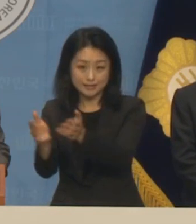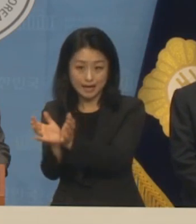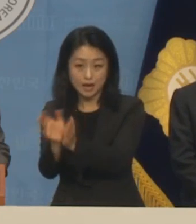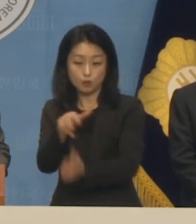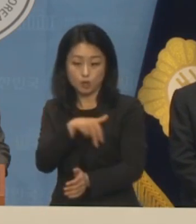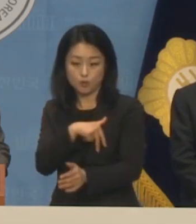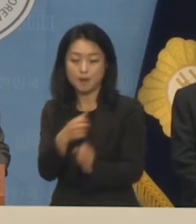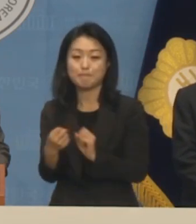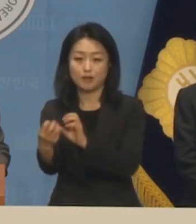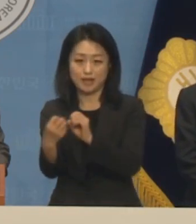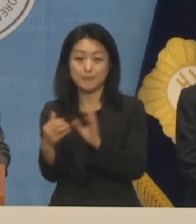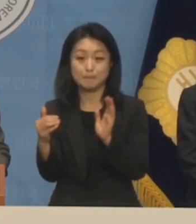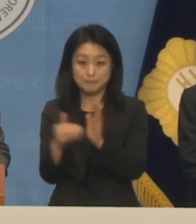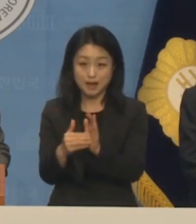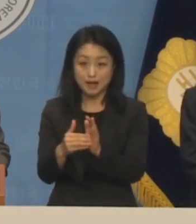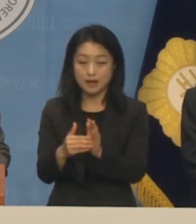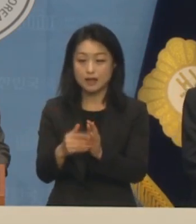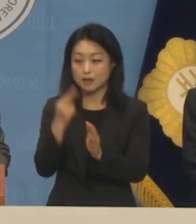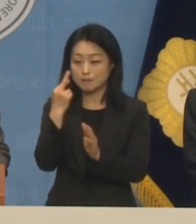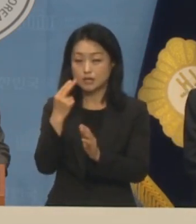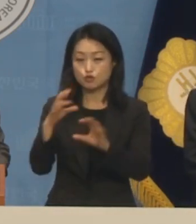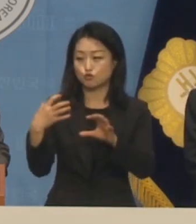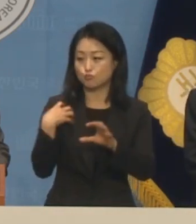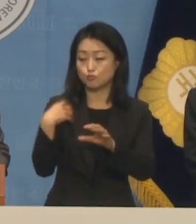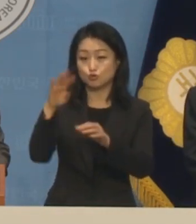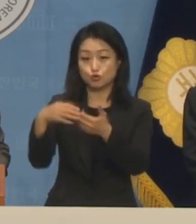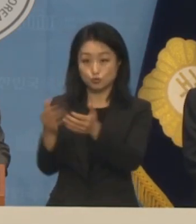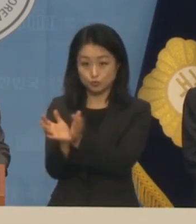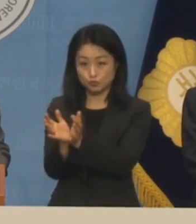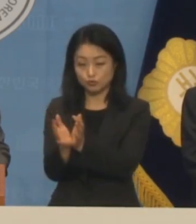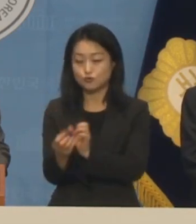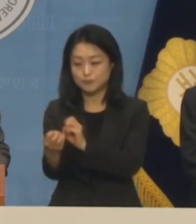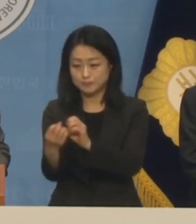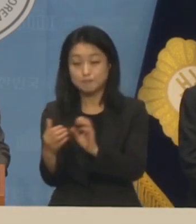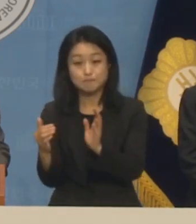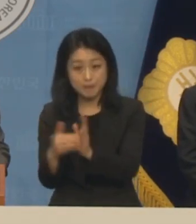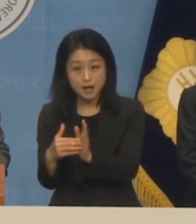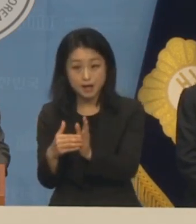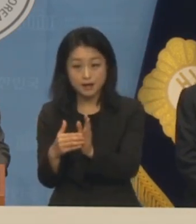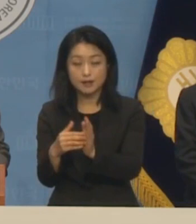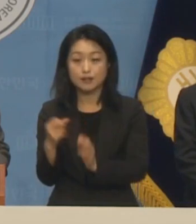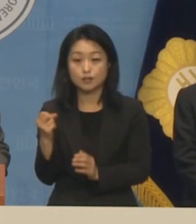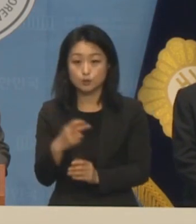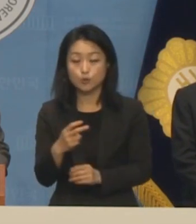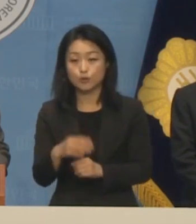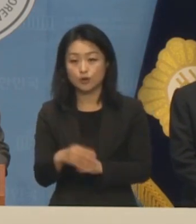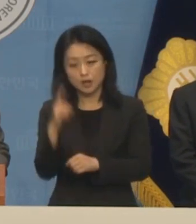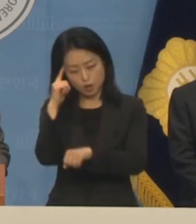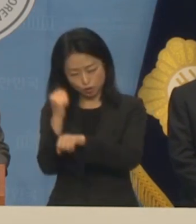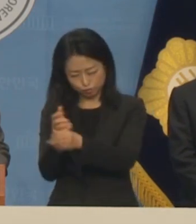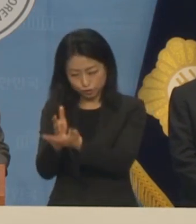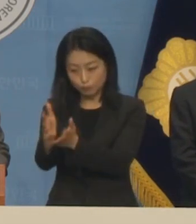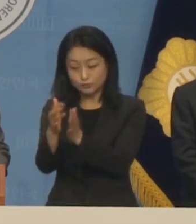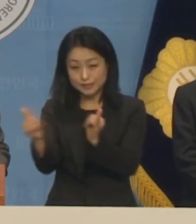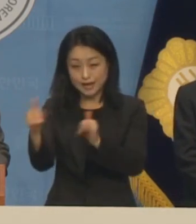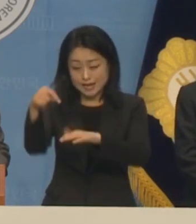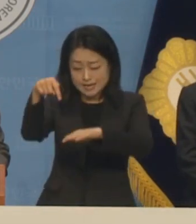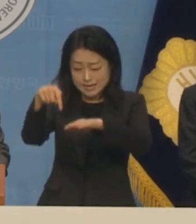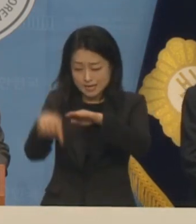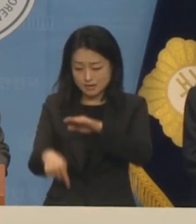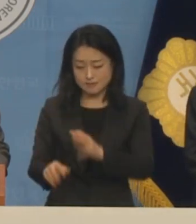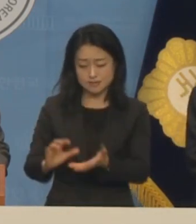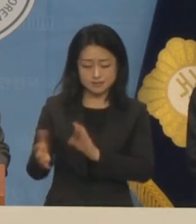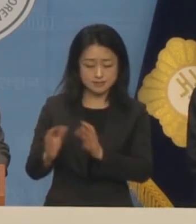면담, 미 국무부 한반도 관련 인사, 싱크탱크 한반도 관련 전문가들과의 심도 있는